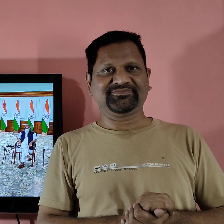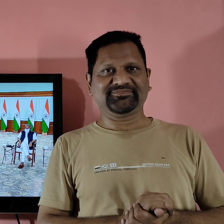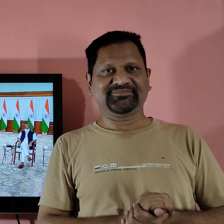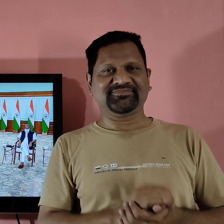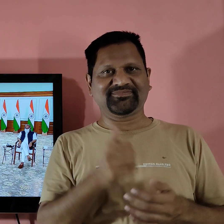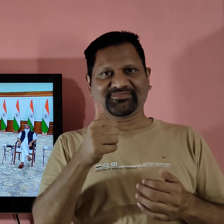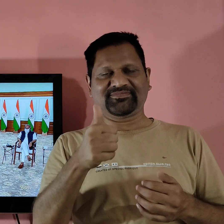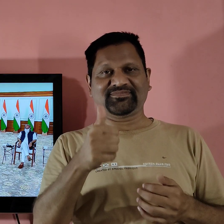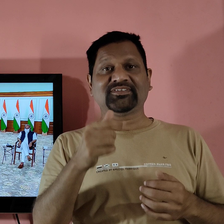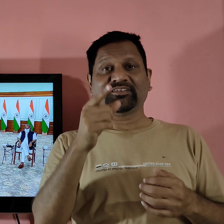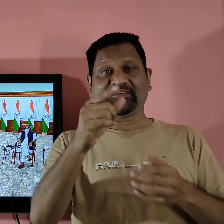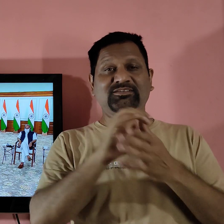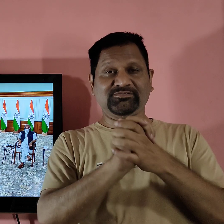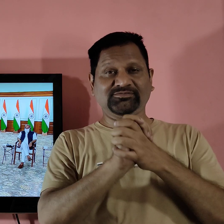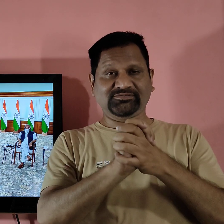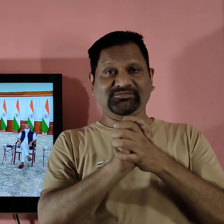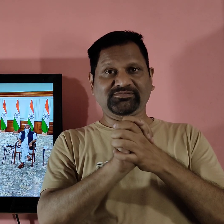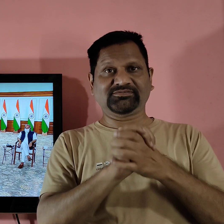ठीक है सर। साथियों,